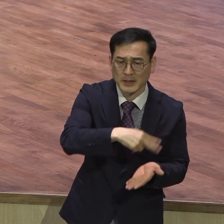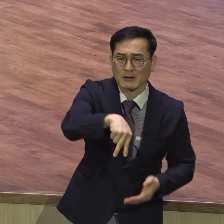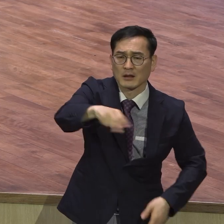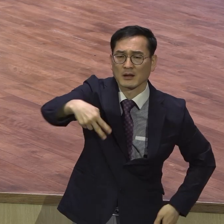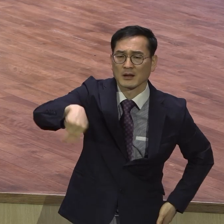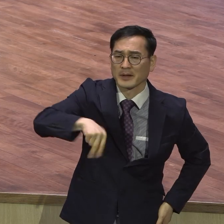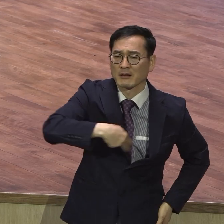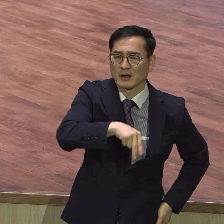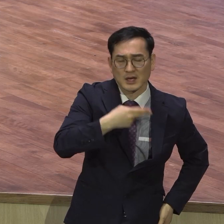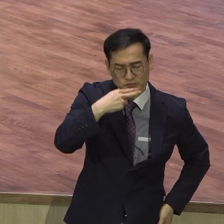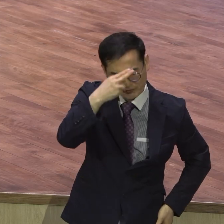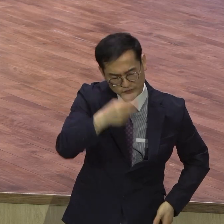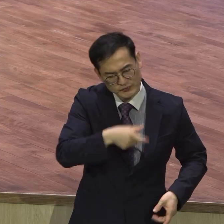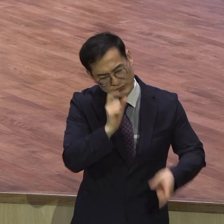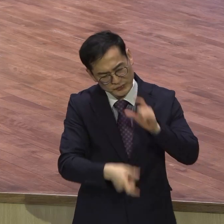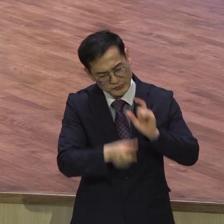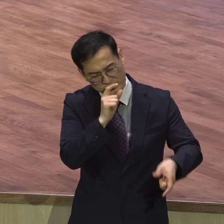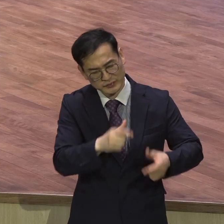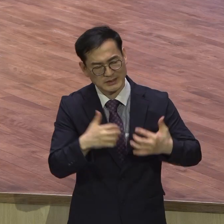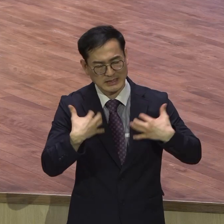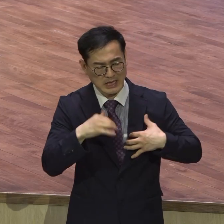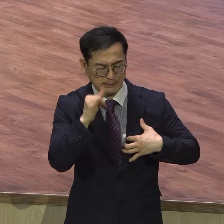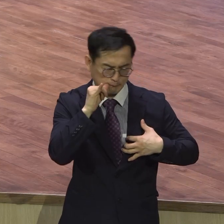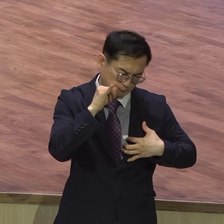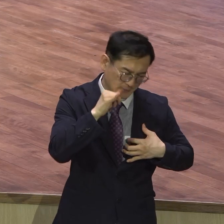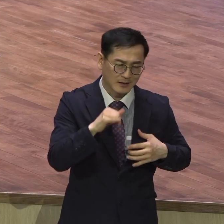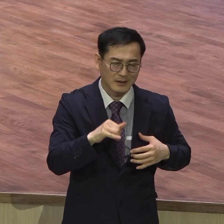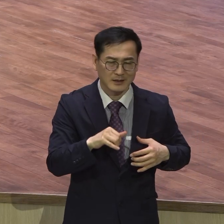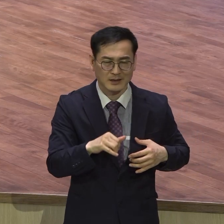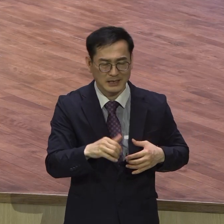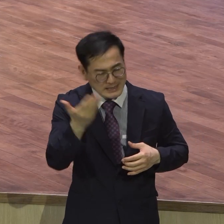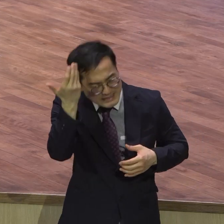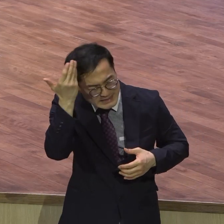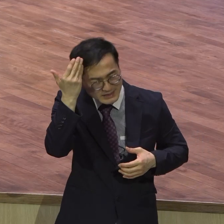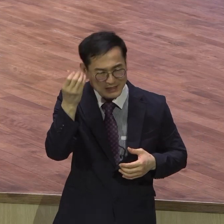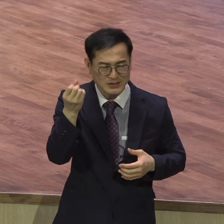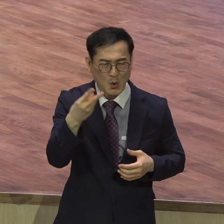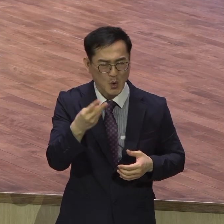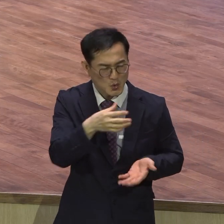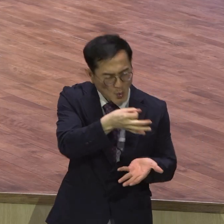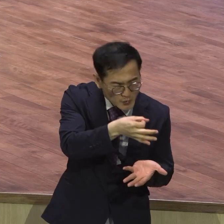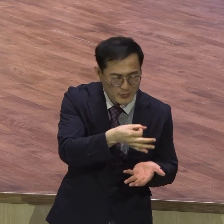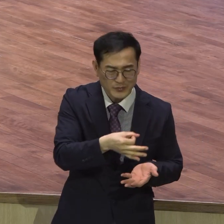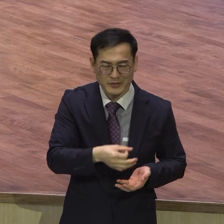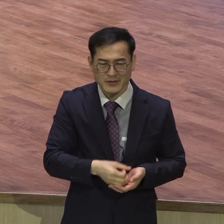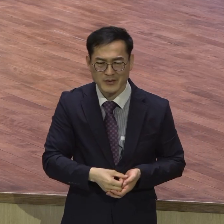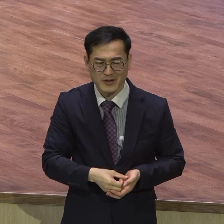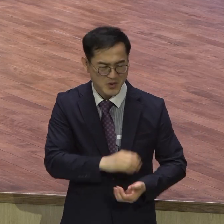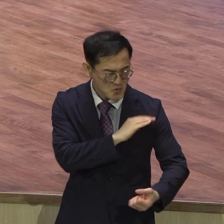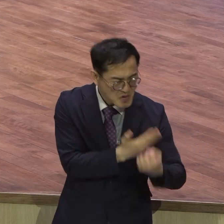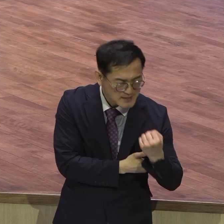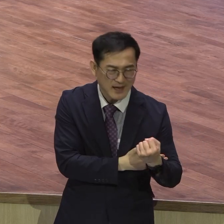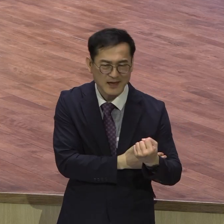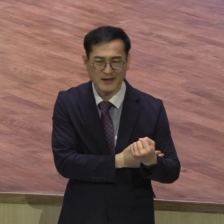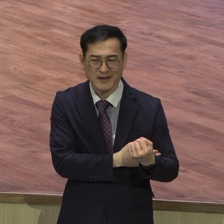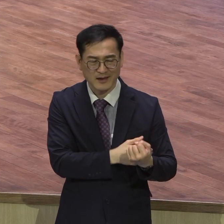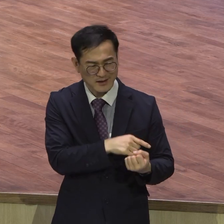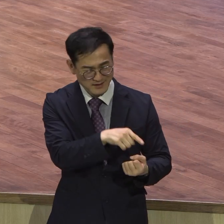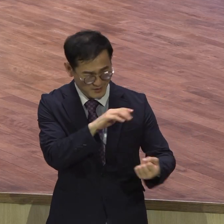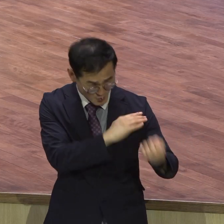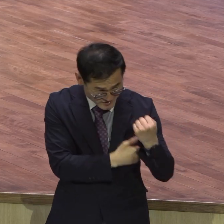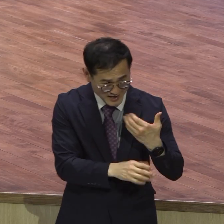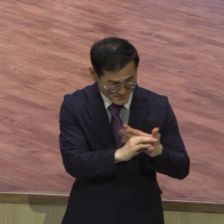그냥 술로 세상 쾌락으로 세상의 무슨 지식으로 세상 물질로 세상 것을 가지면 크게 만족 있는